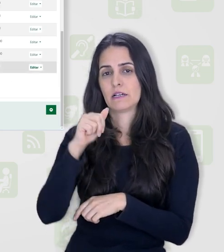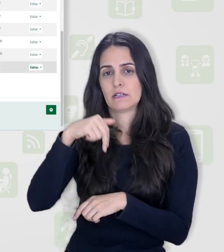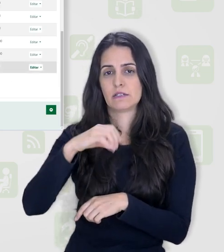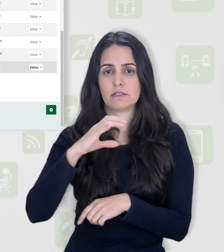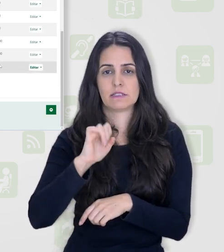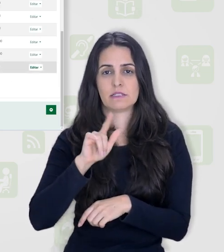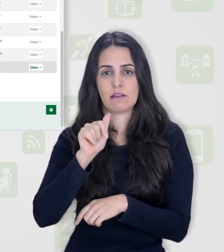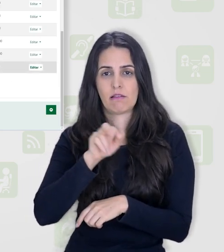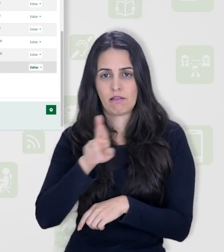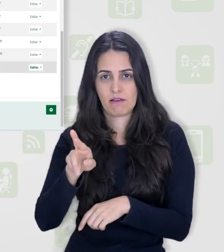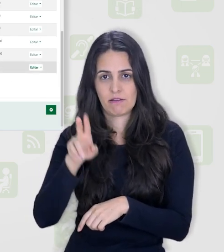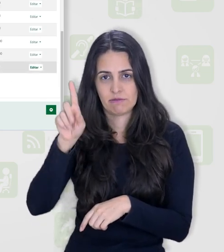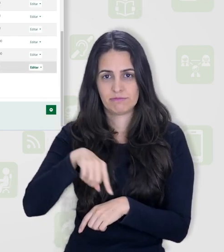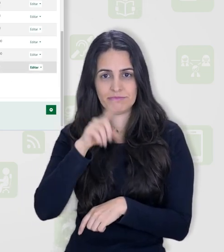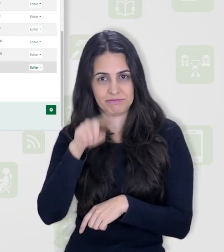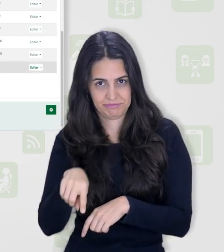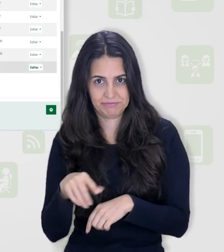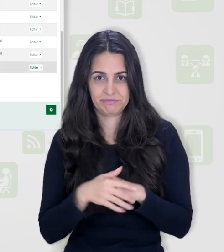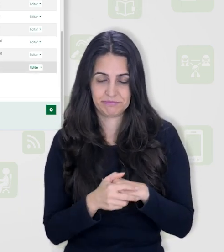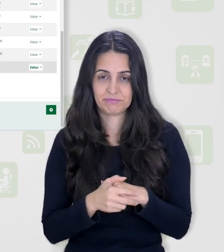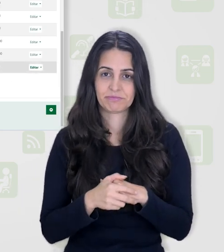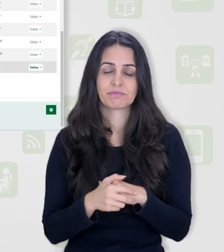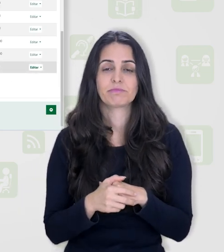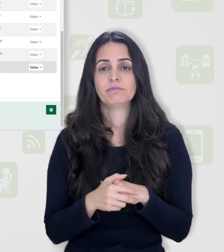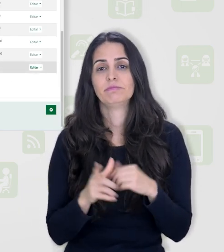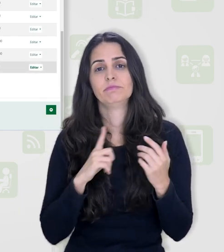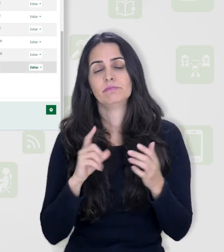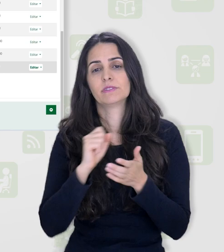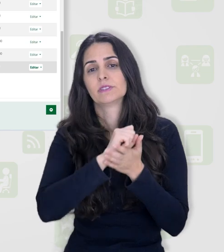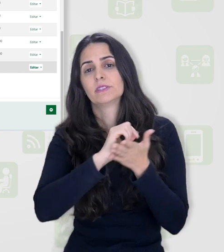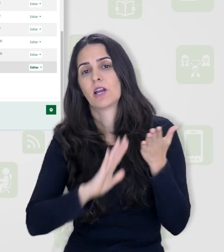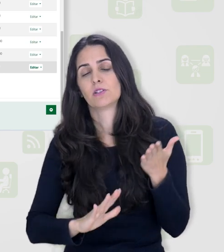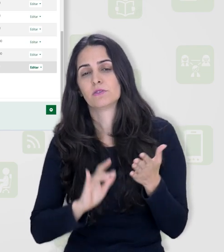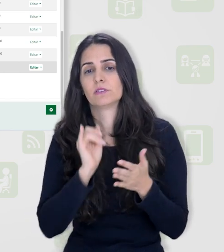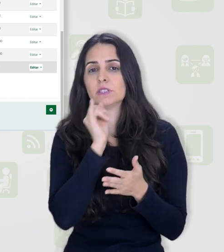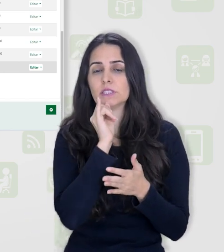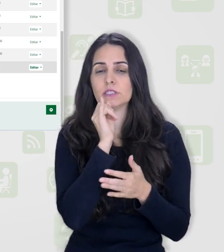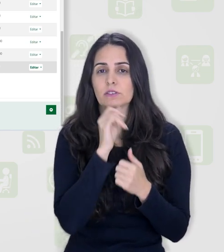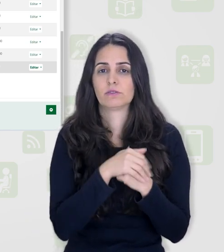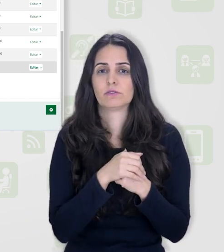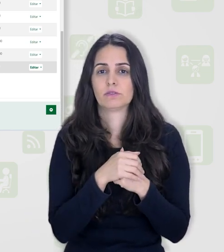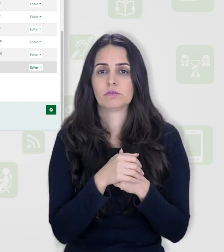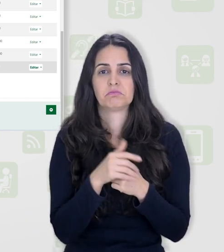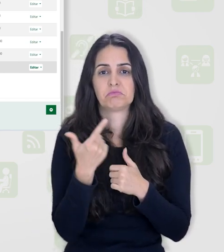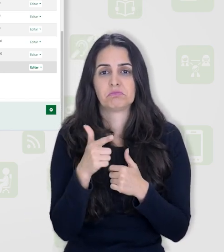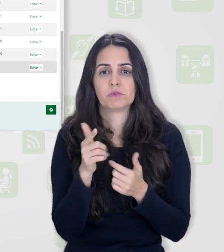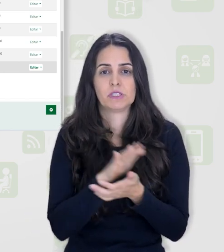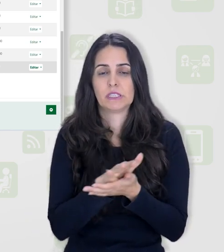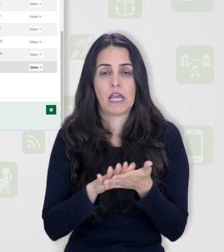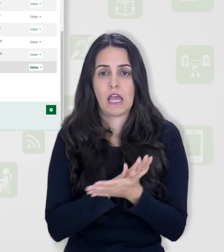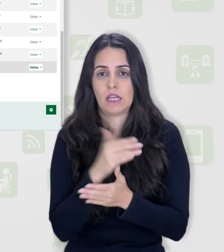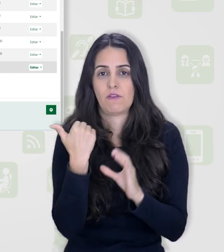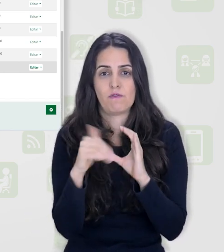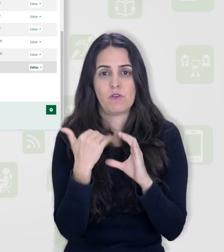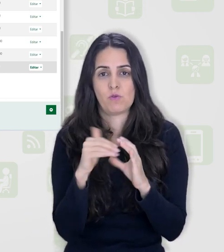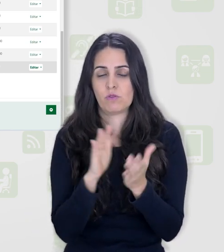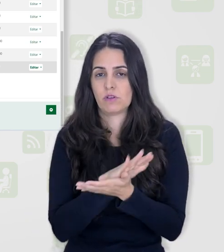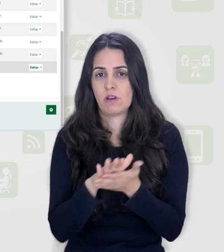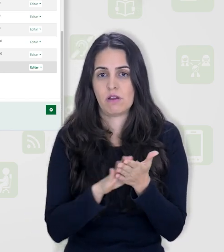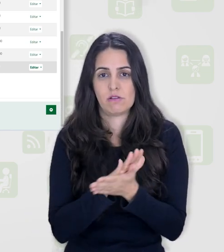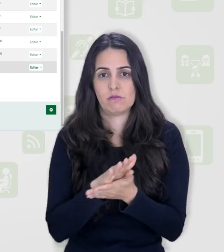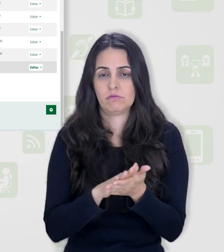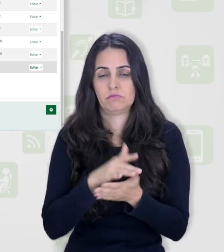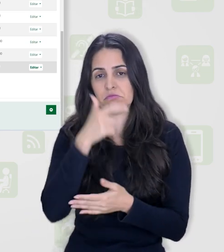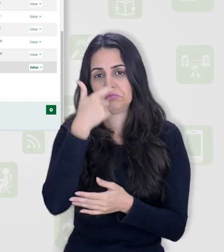Como eu disse E aí eu apliquei alguma atividade por exemplo que não teve nenhum envio e eu não